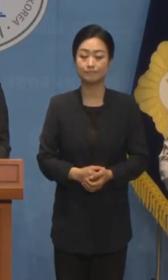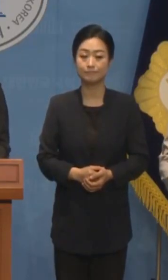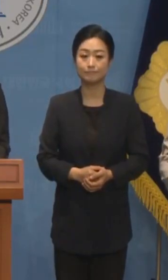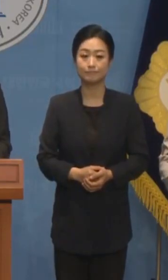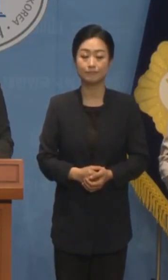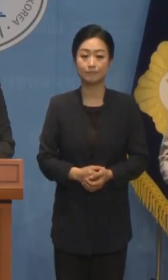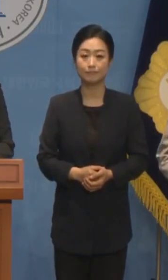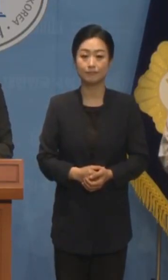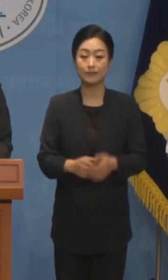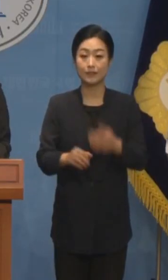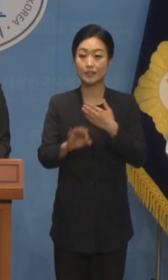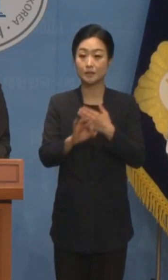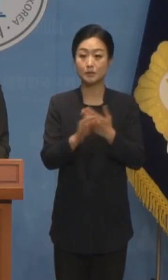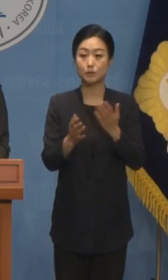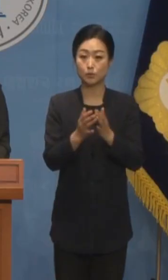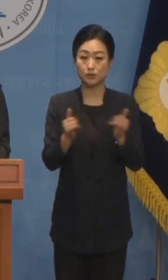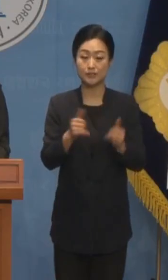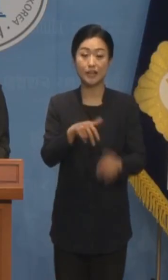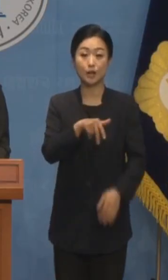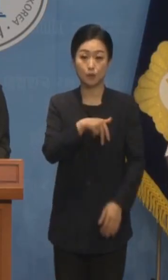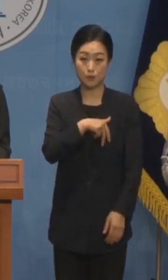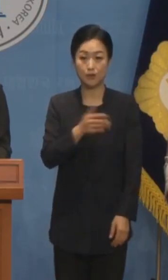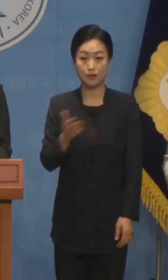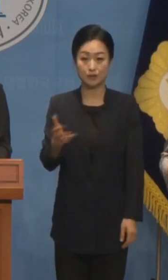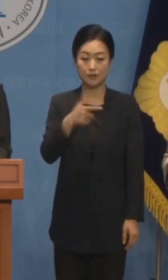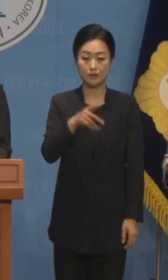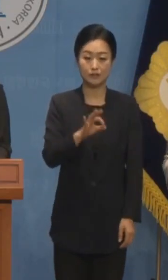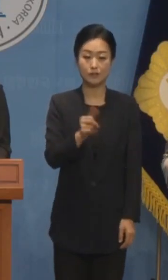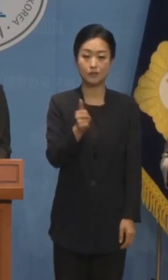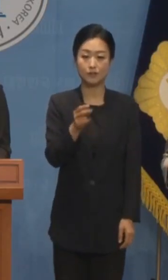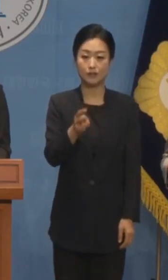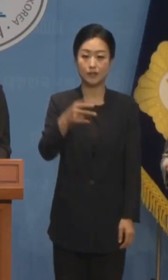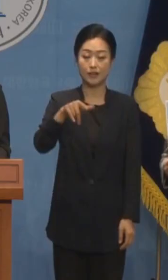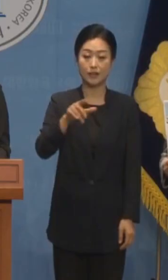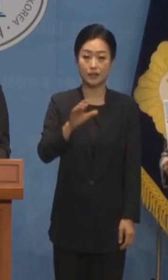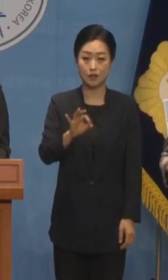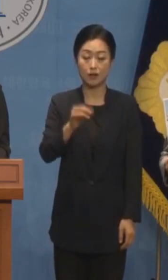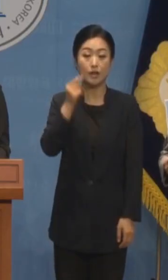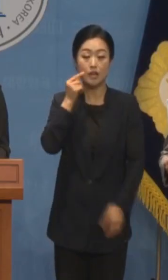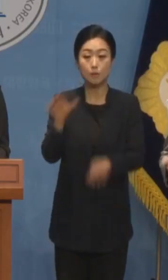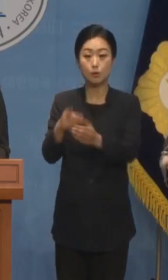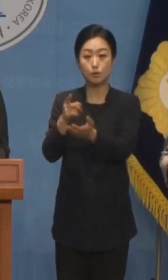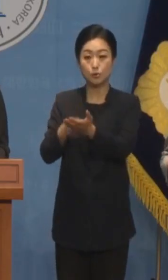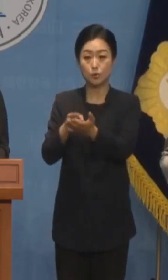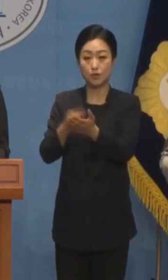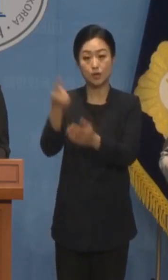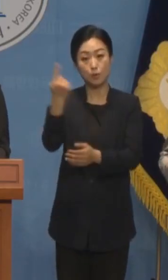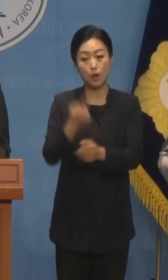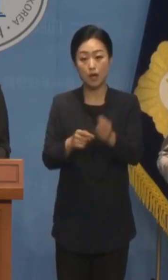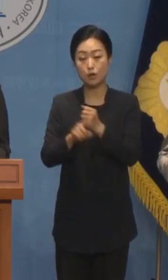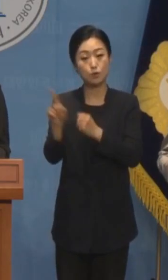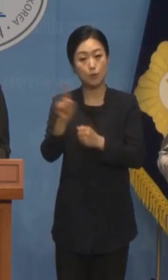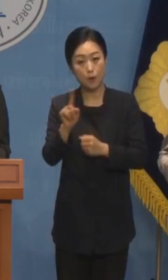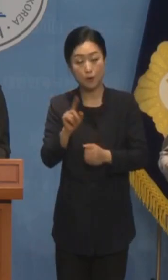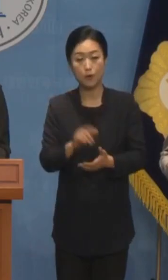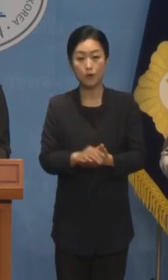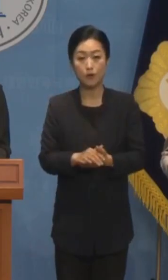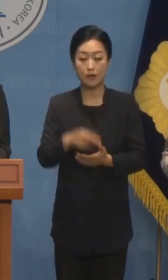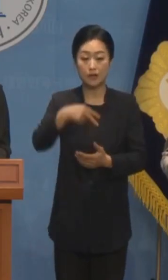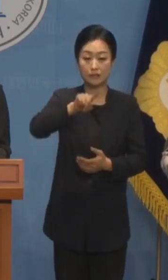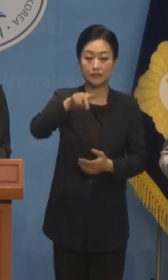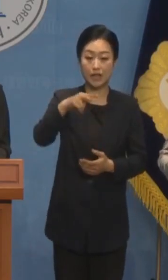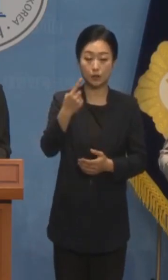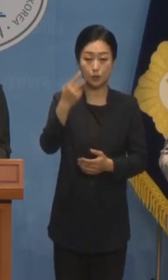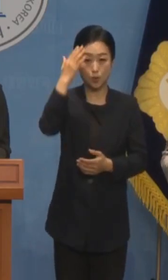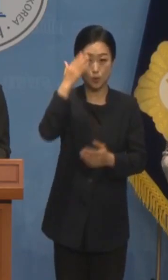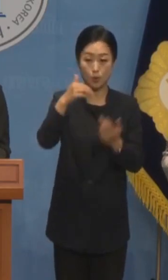예, 비정규직 노동자 의원 정혜경입니다. 기시다 총리 왜 불렀습니까? 사도강산에서